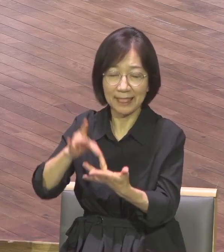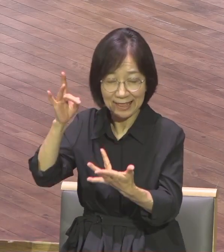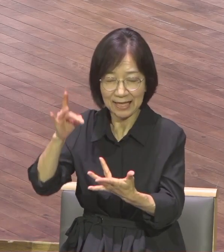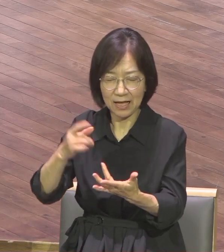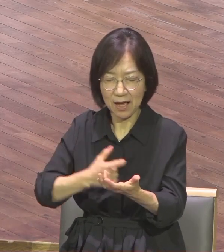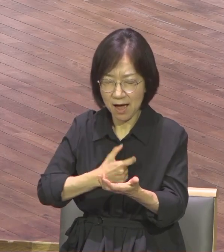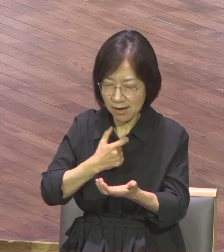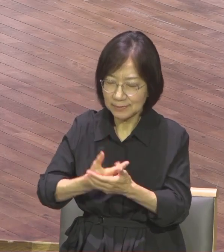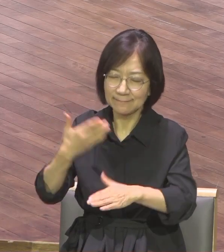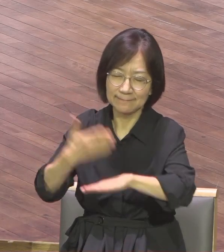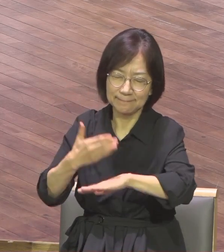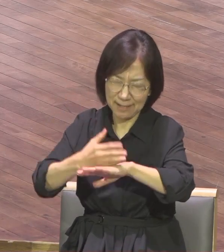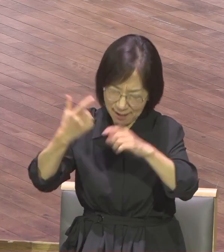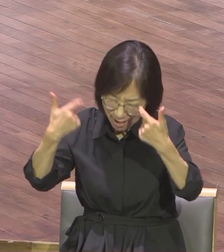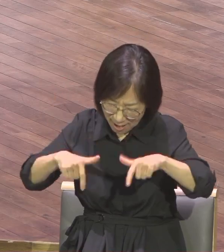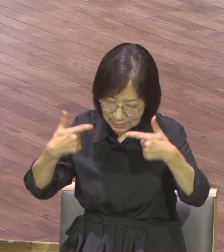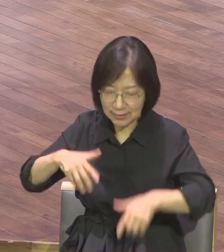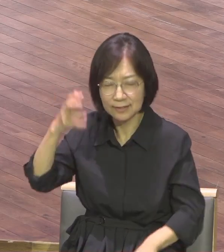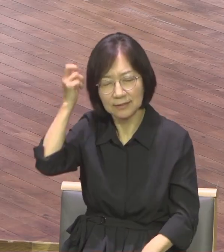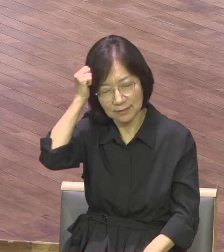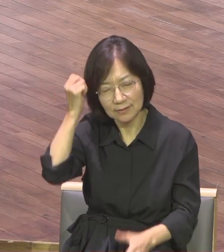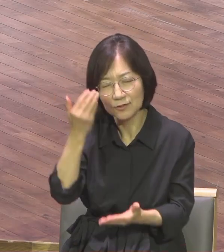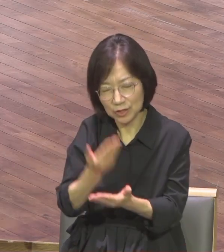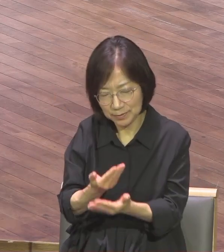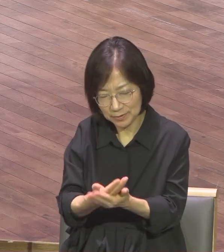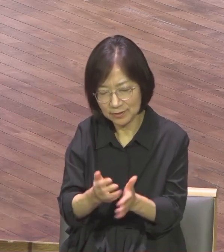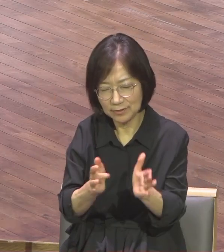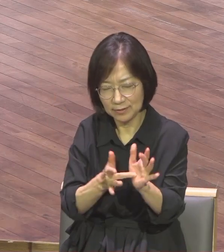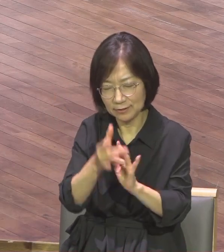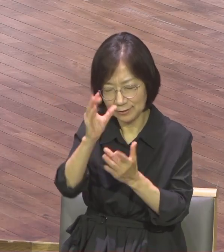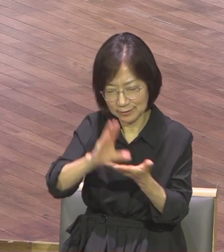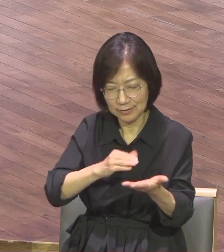누리는 삶이 되게 하여 주옵소서. 예수 이름 받들어 기도합니다.